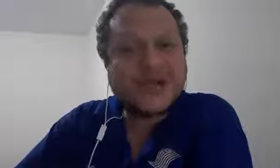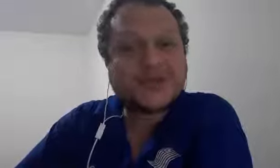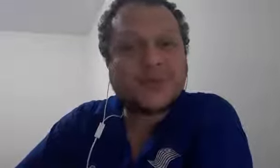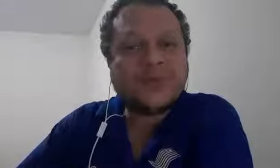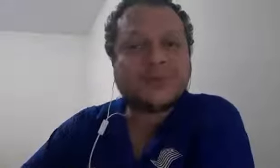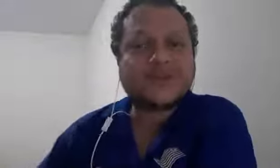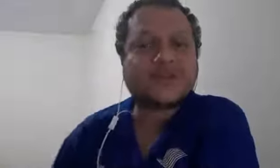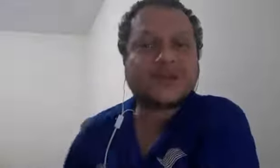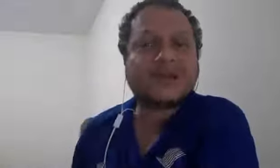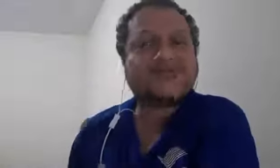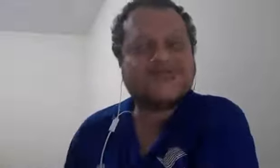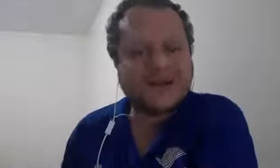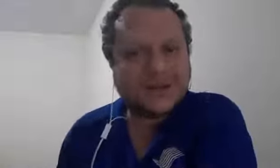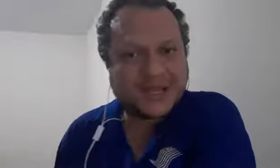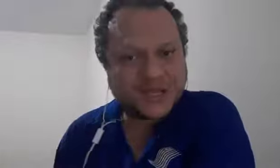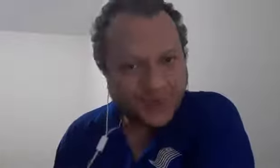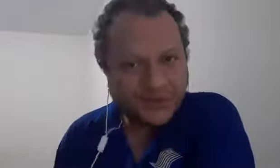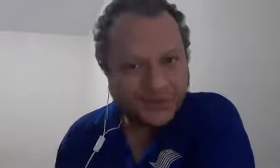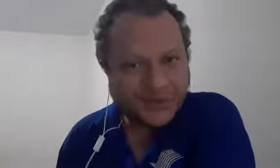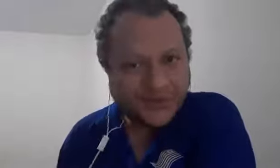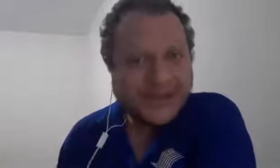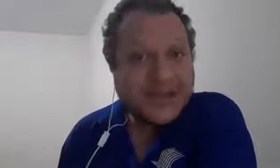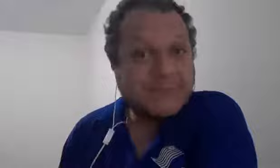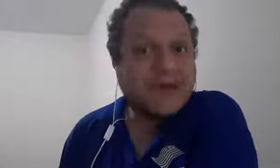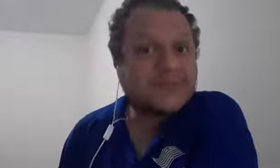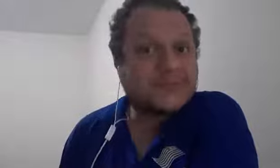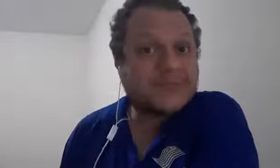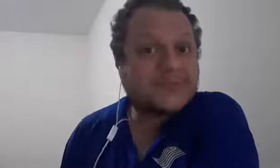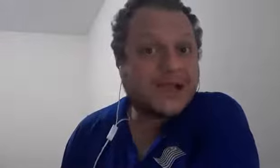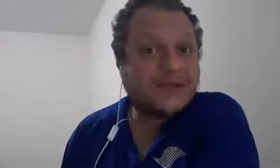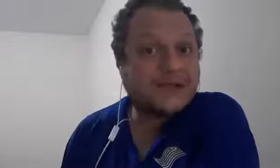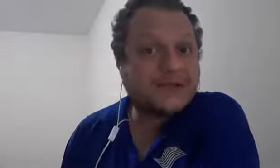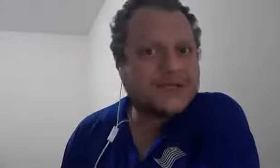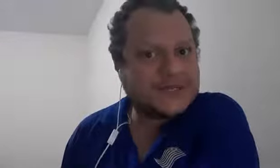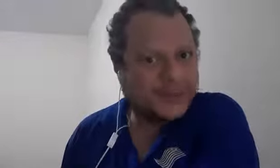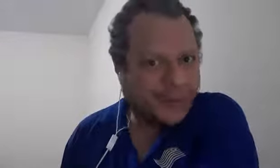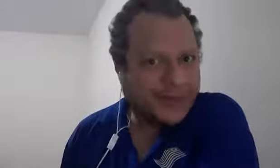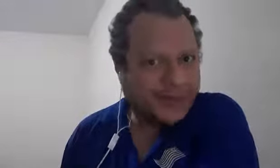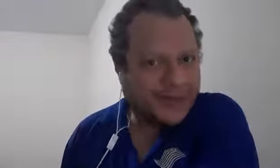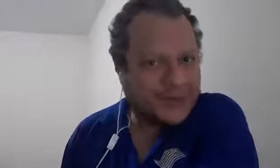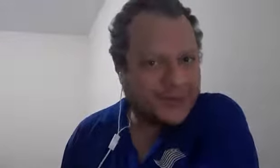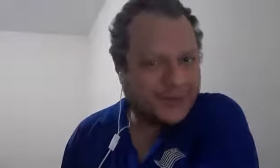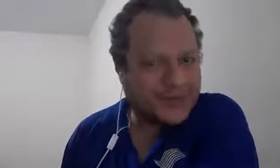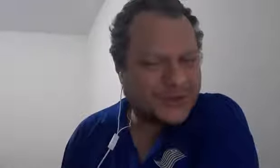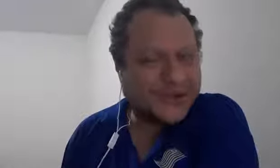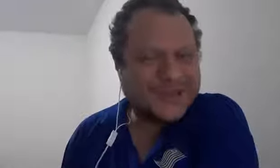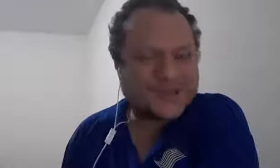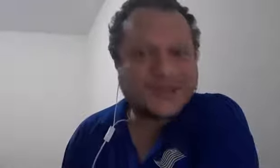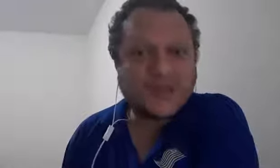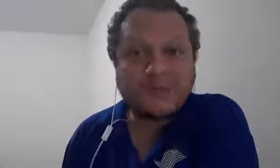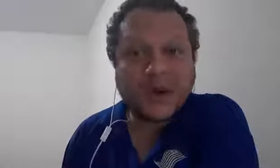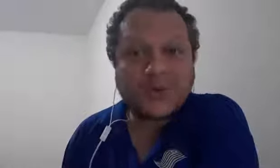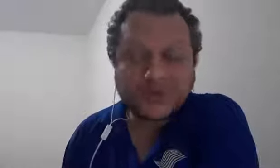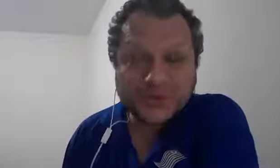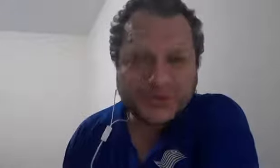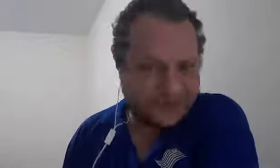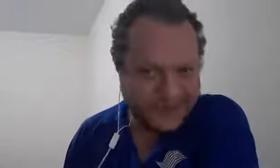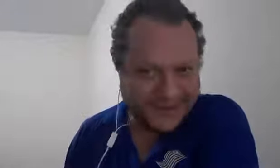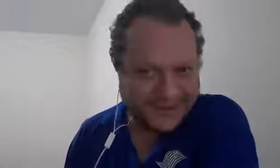arte com Libras do programa Fábricas de Cultura, mais especificamente de Sapopemba, região da Zona Leste de São Paulo. Tudo bem com